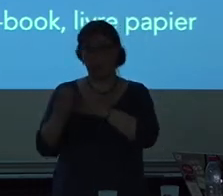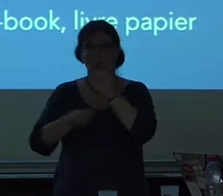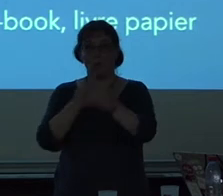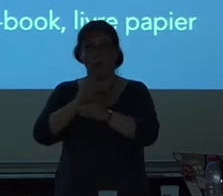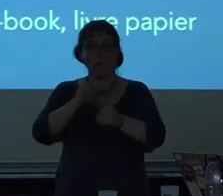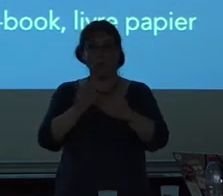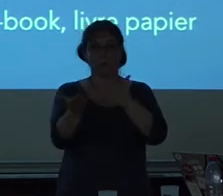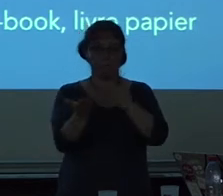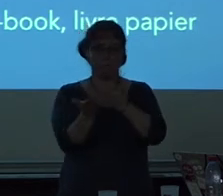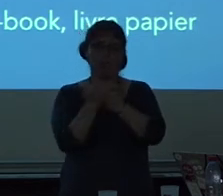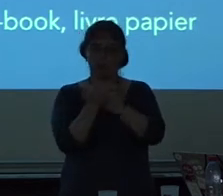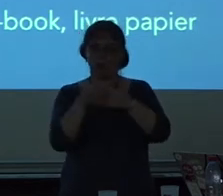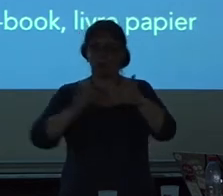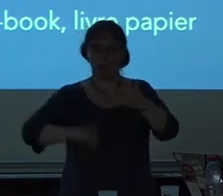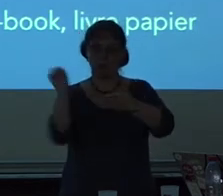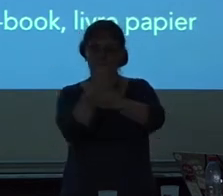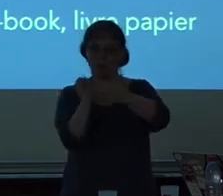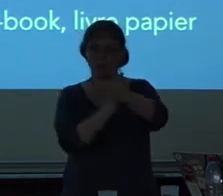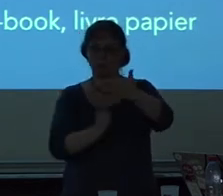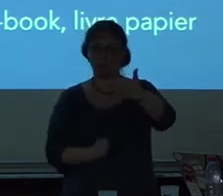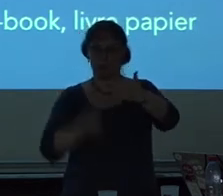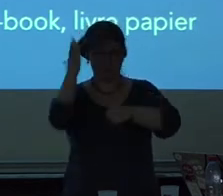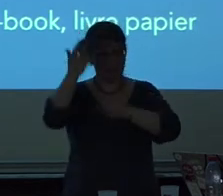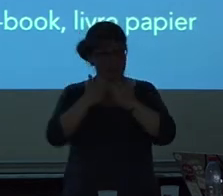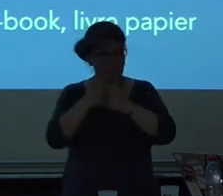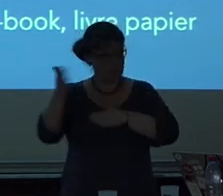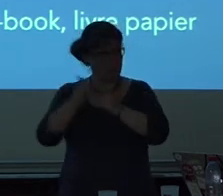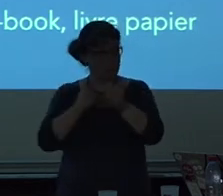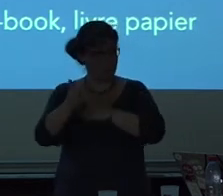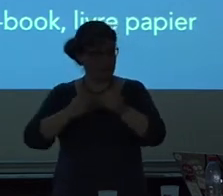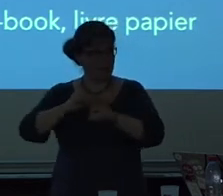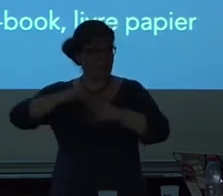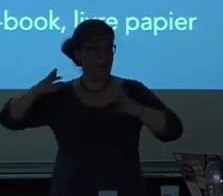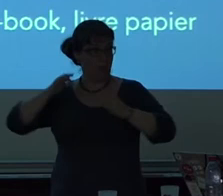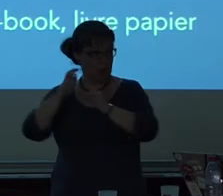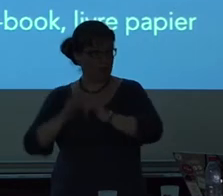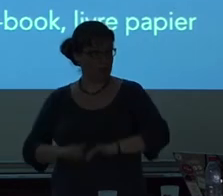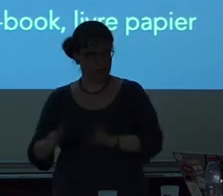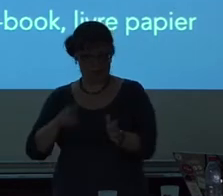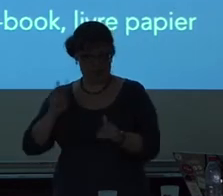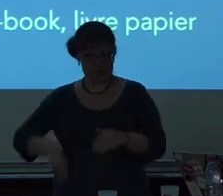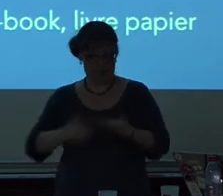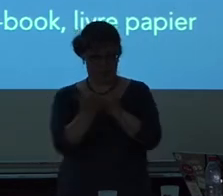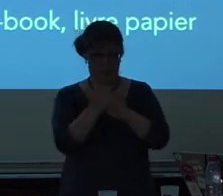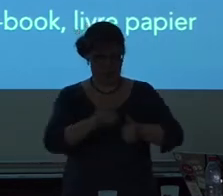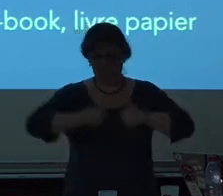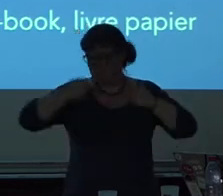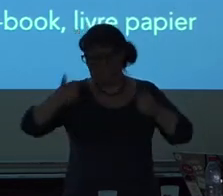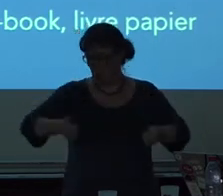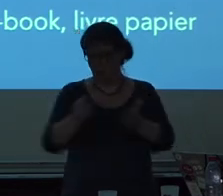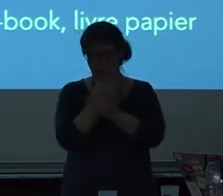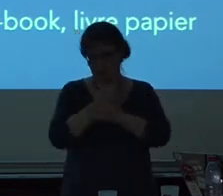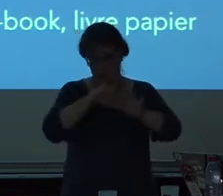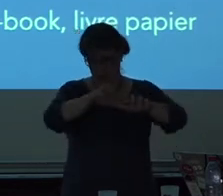saviez que les développeurs étaient ceux qui écrivaient le moins en ligne? Moi, je comprends pas. Enfin, on a tellement de choses à